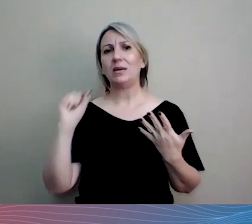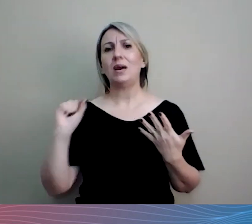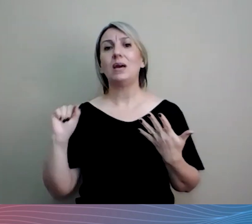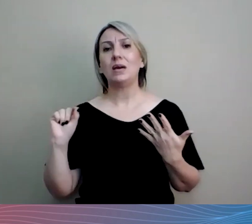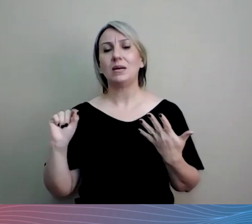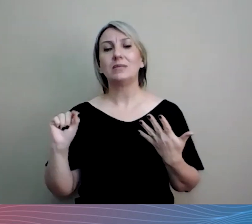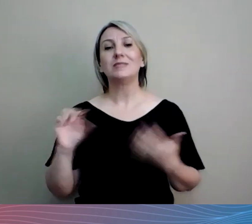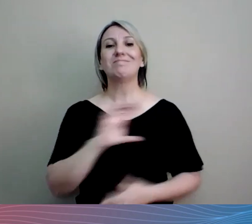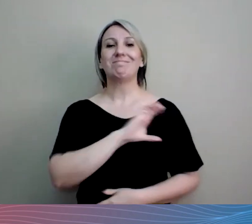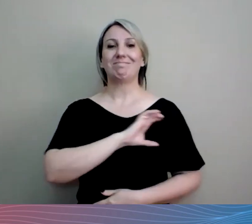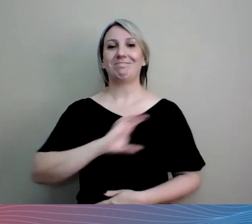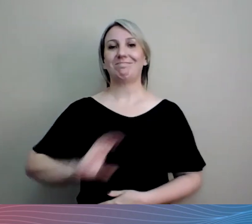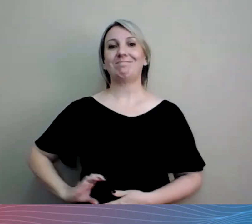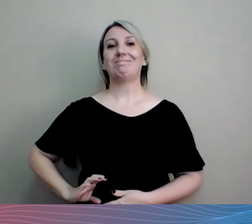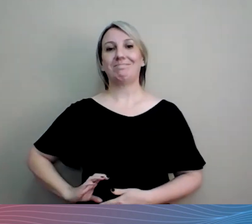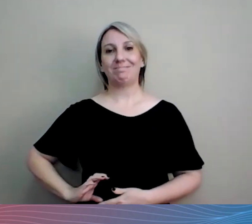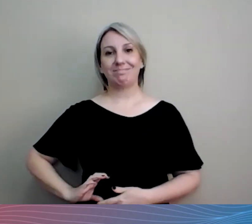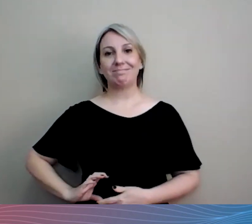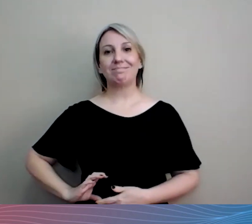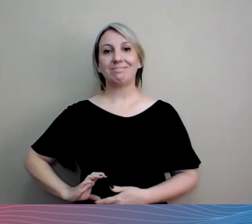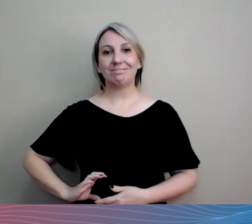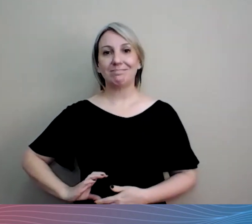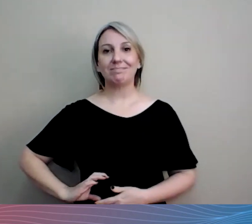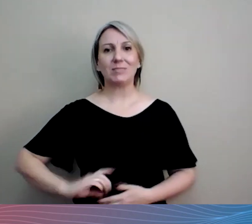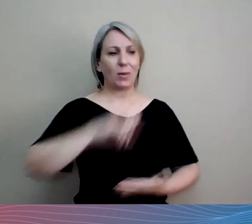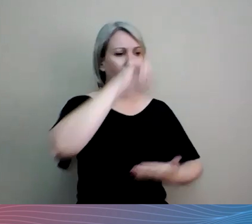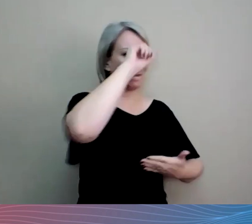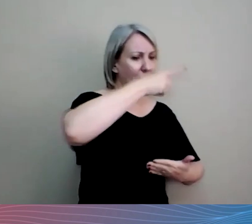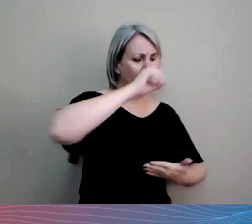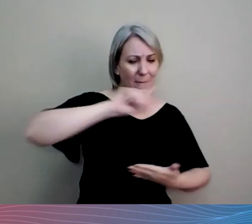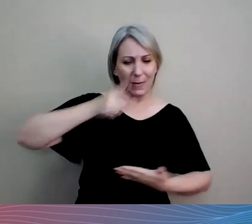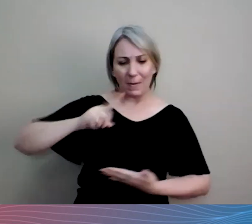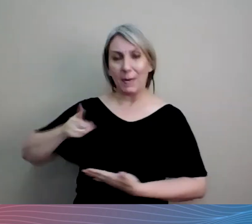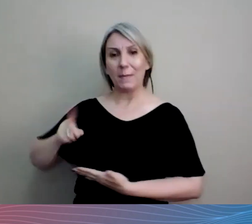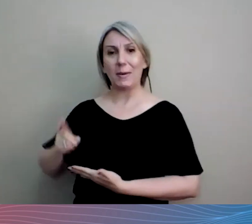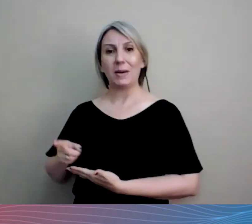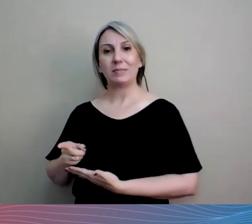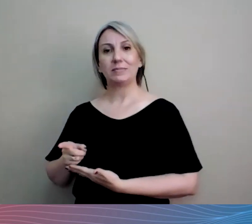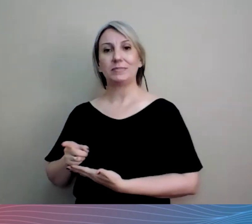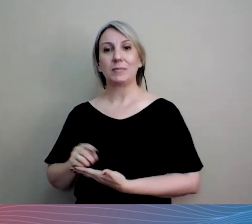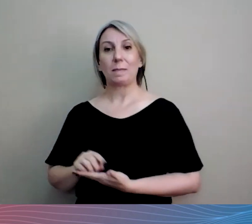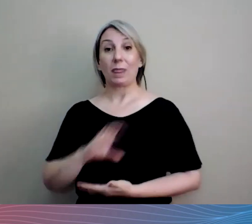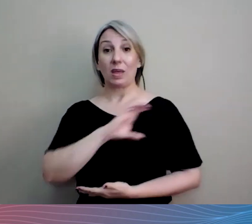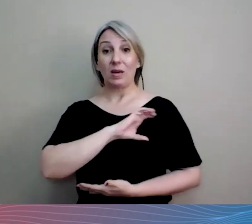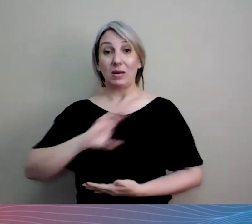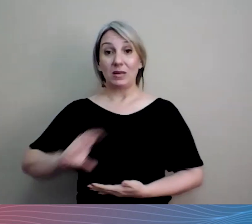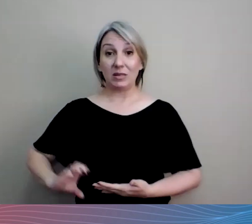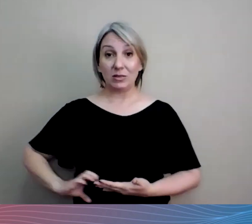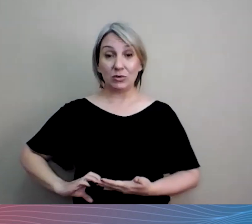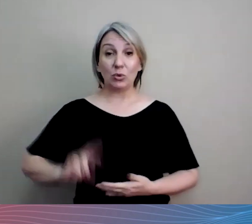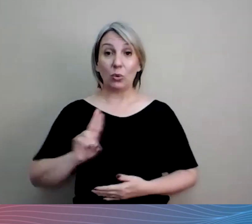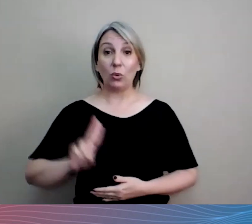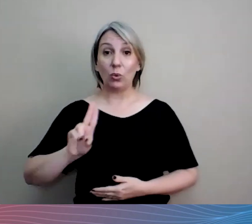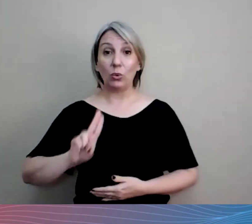em todos. Então, quem está em todos é o Espírito. Mas Cristo, através do Espírito, Ele